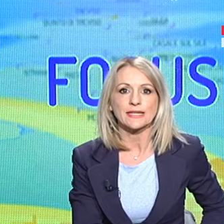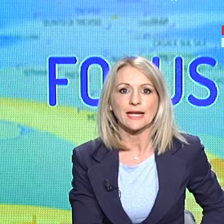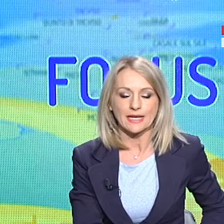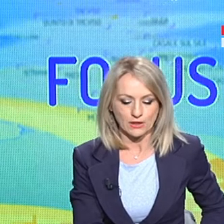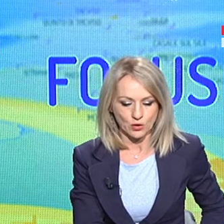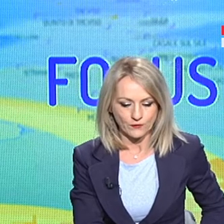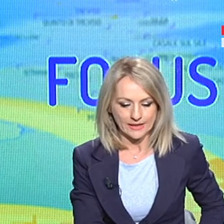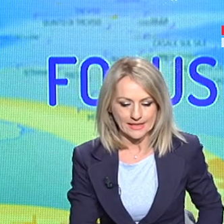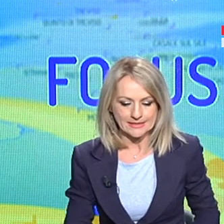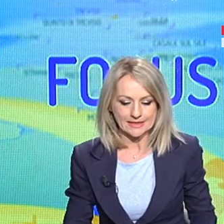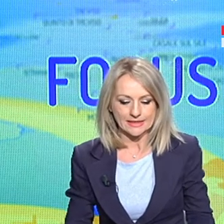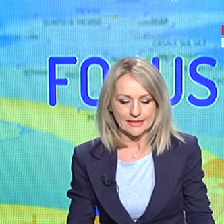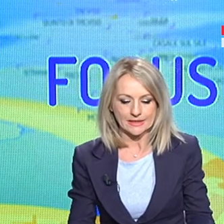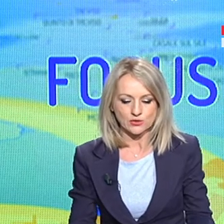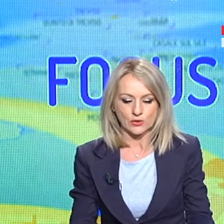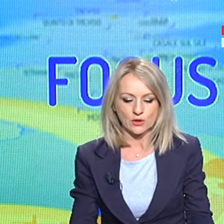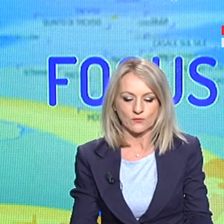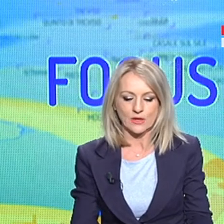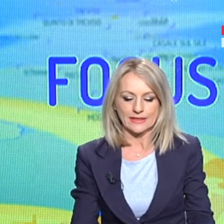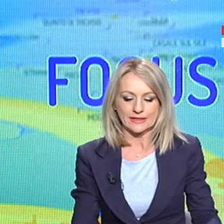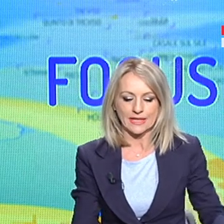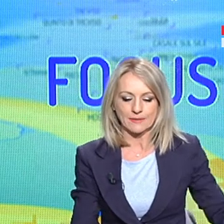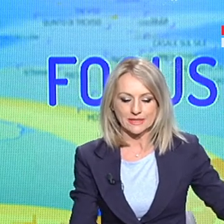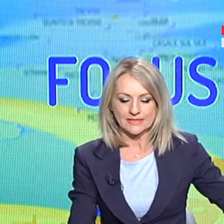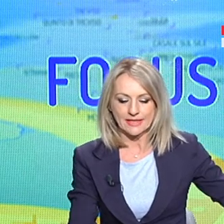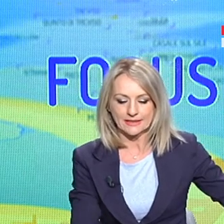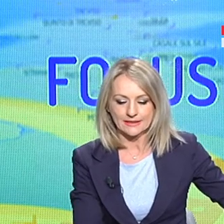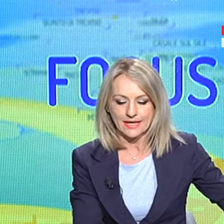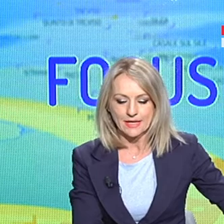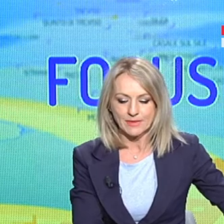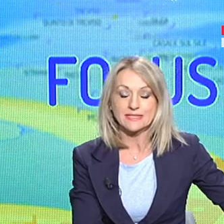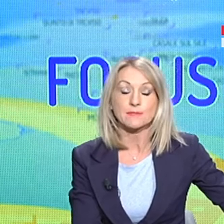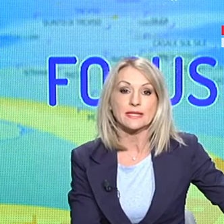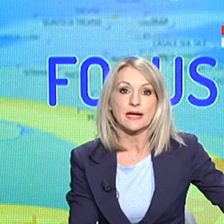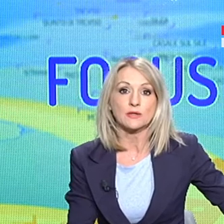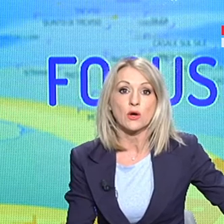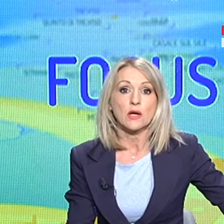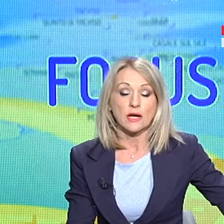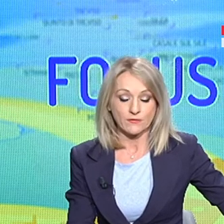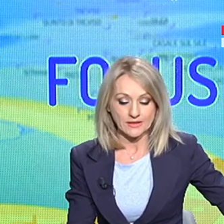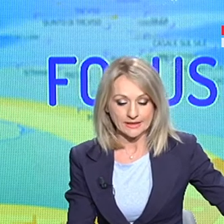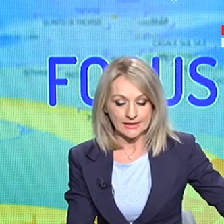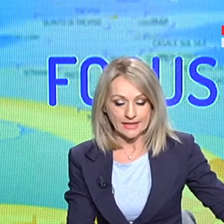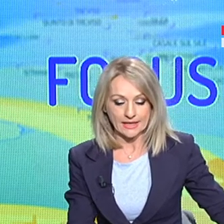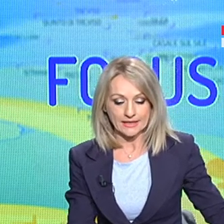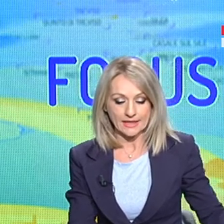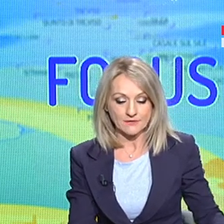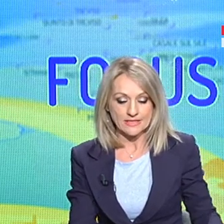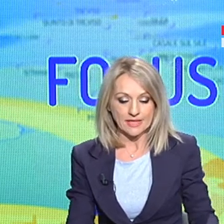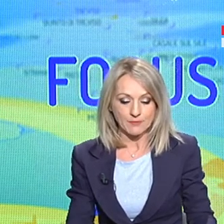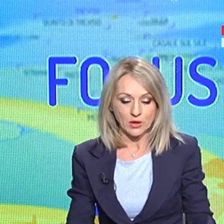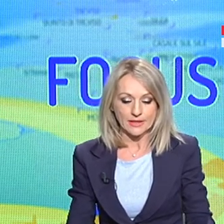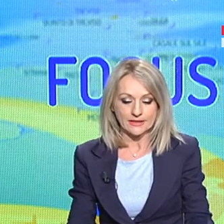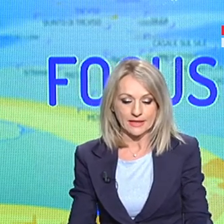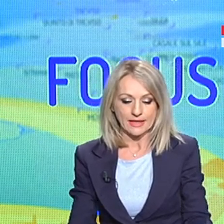ci sarà la conferenza delle regioni convocata dal presidente Massimiliano Fedriga in